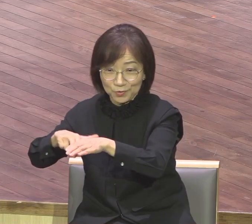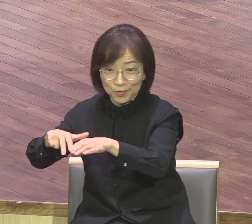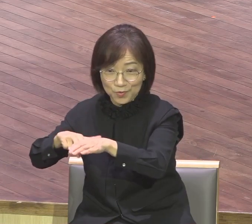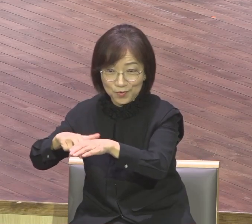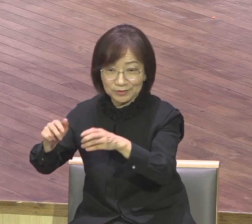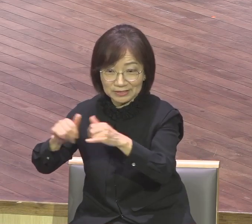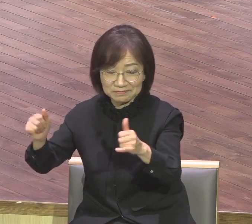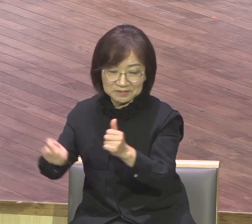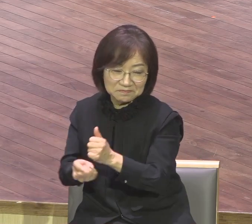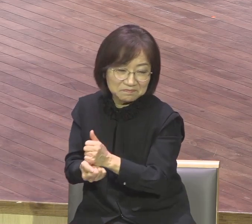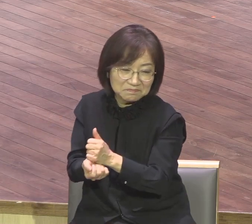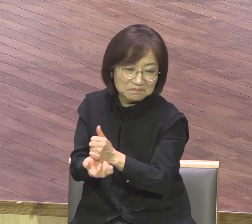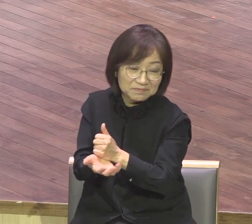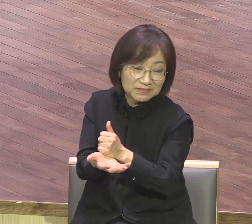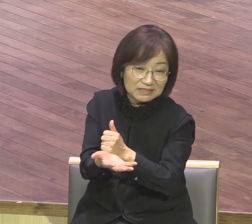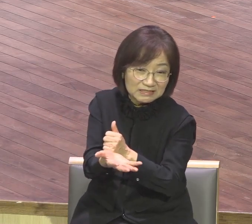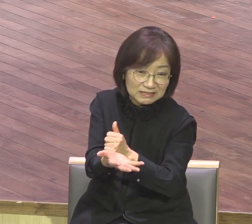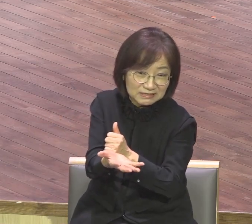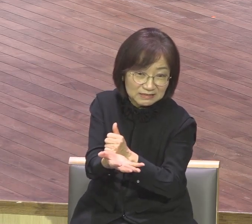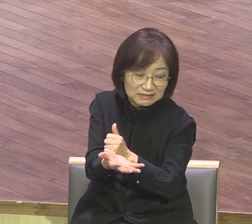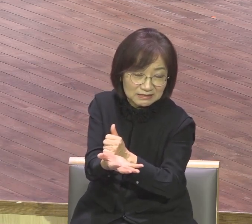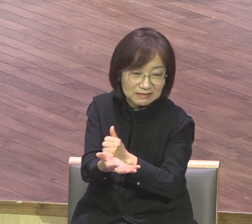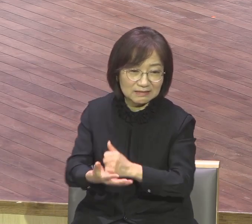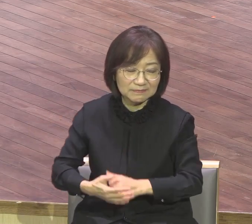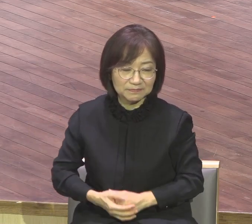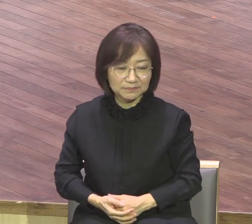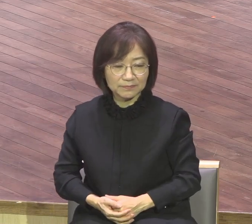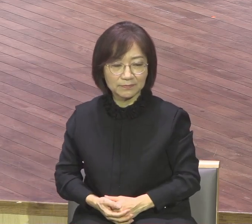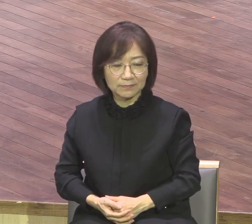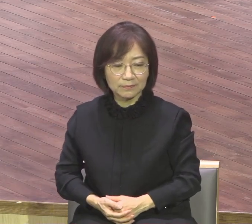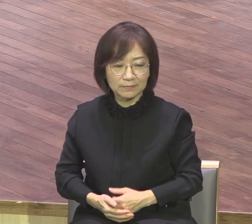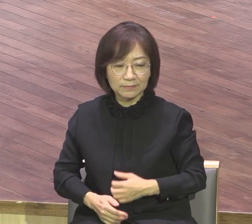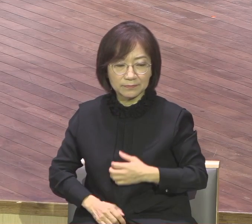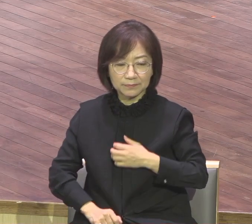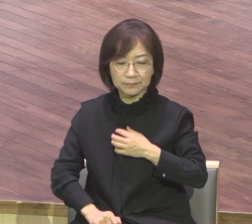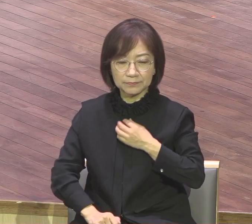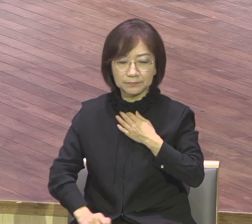los judaísmos que penetraron y eran legalistas. 그리고 교회 안에 이